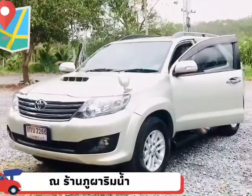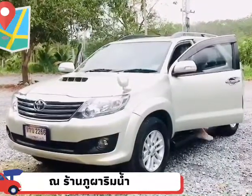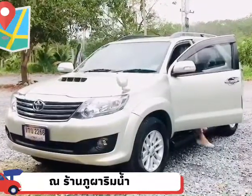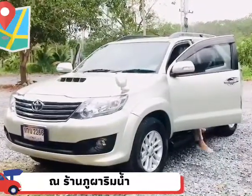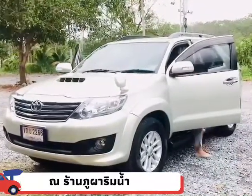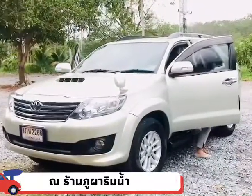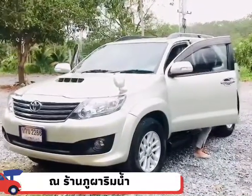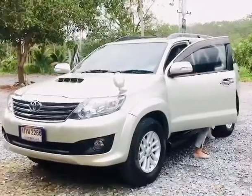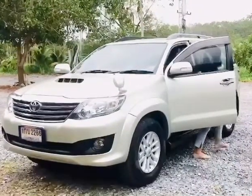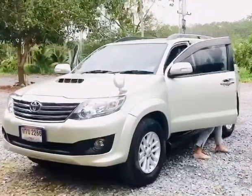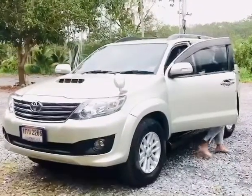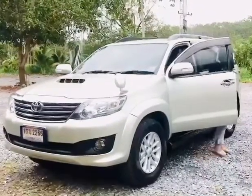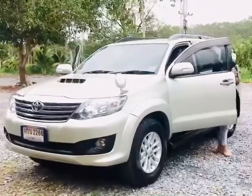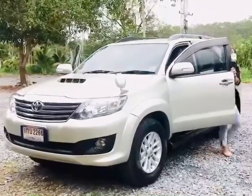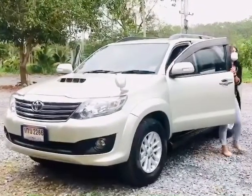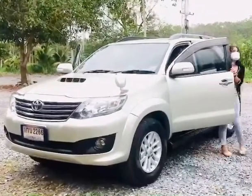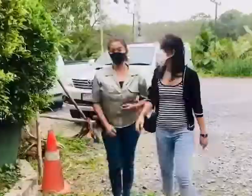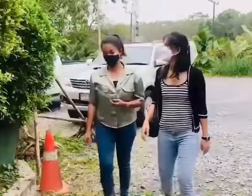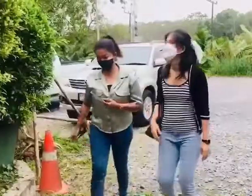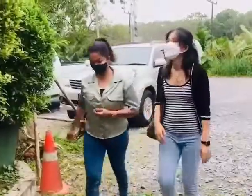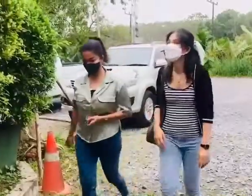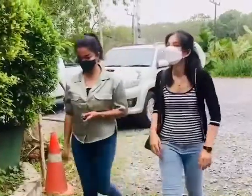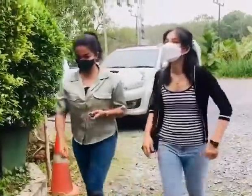หน้าร้านภูผาริมน้ำ